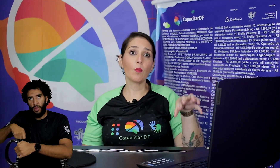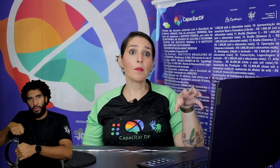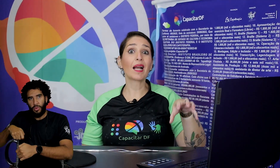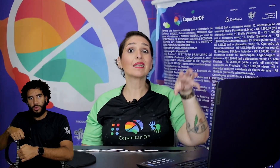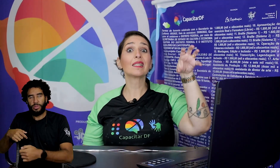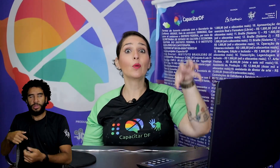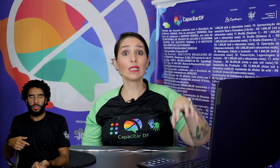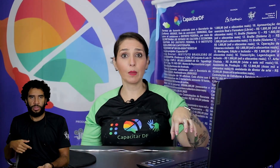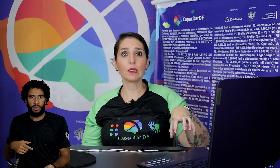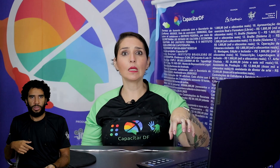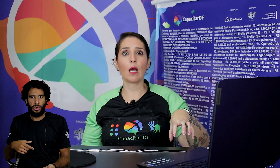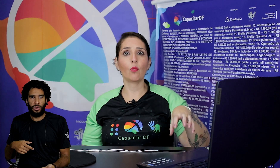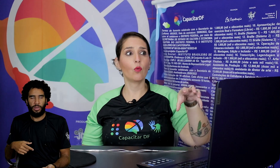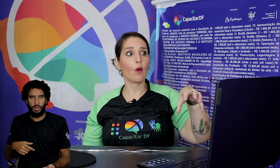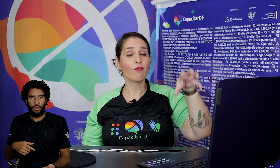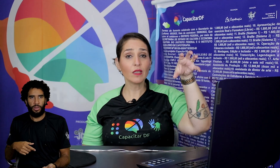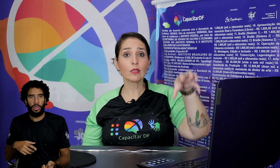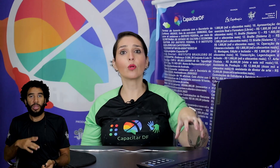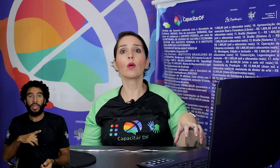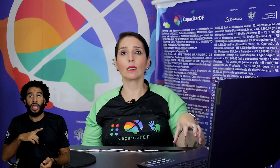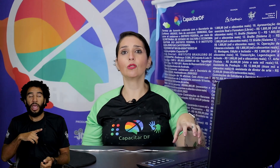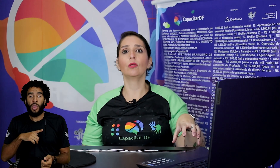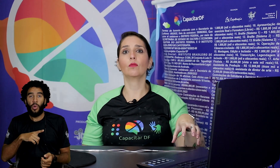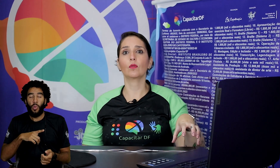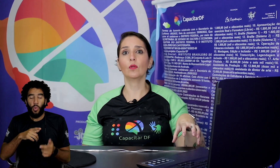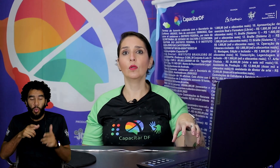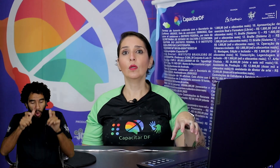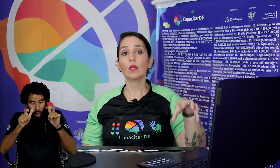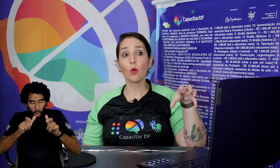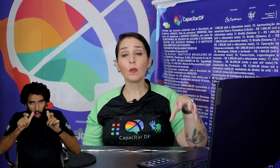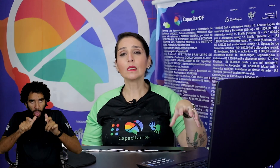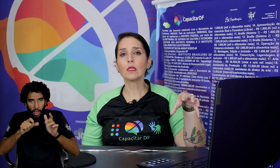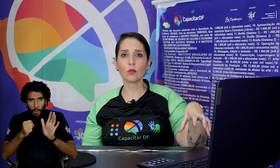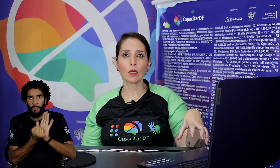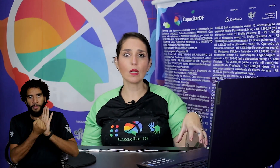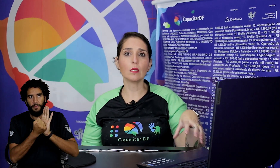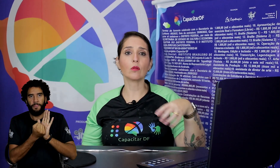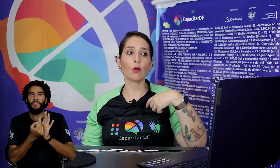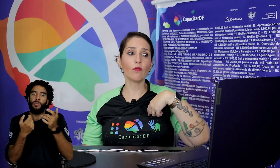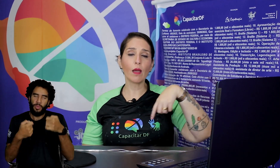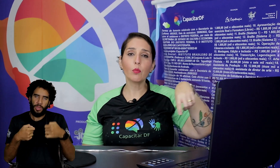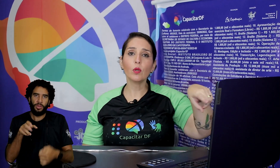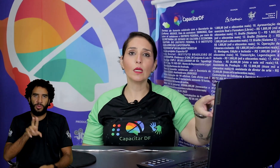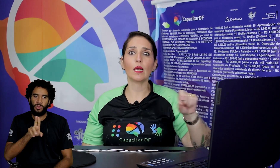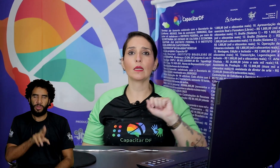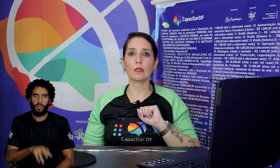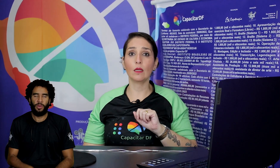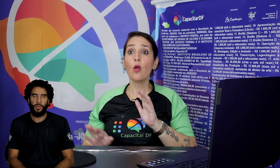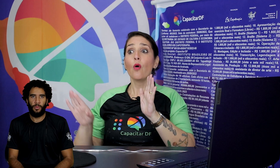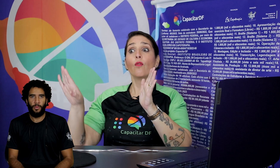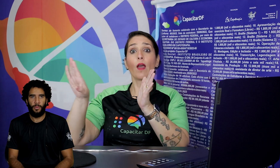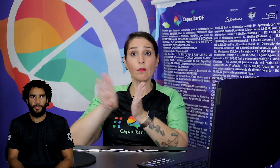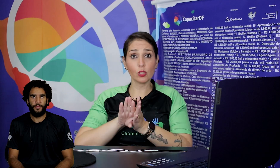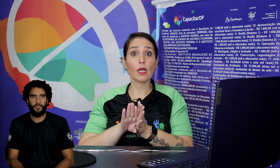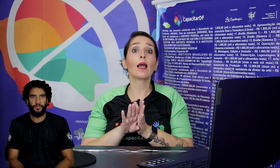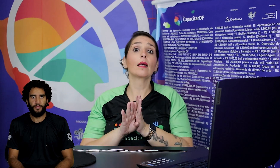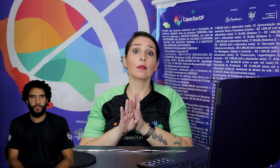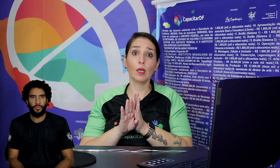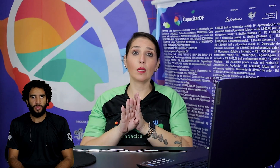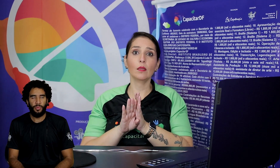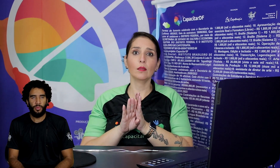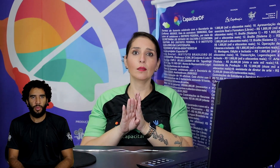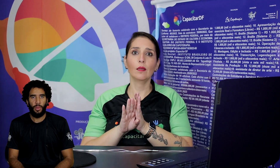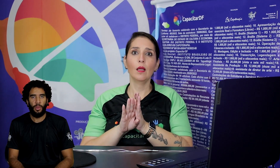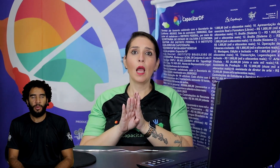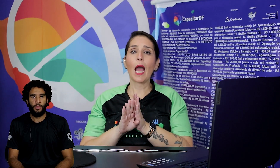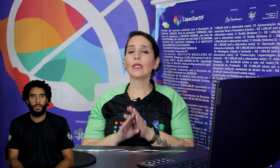Tem uma marcação espacial, um afixo locativo. E eu preciso usar isso. Então, o verbo ir é assim, o verbo chegar